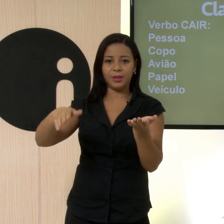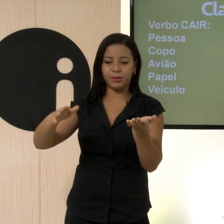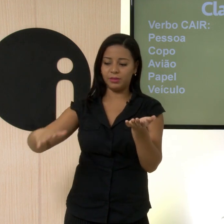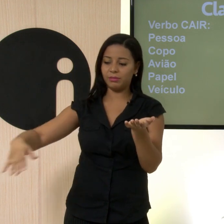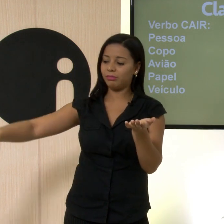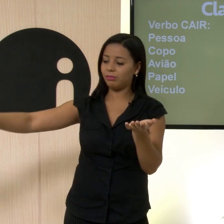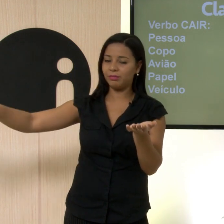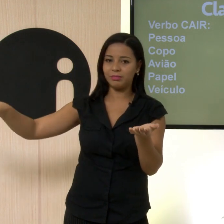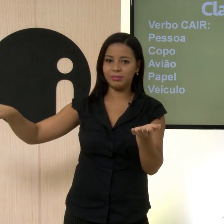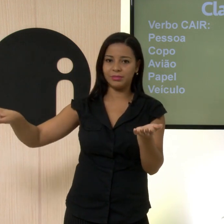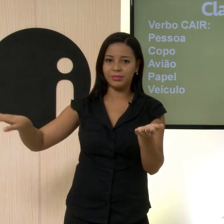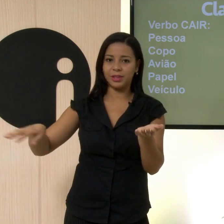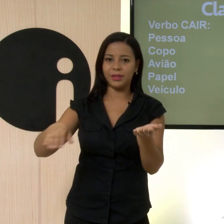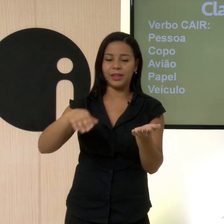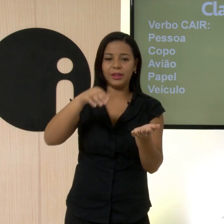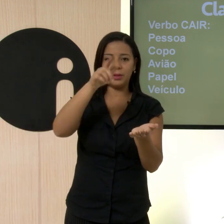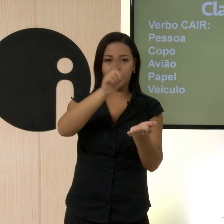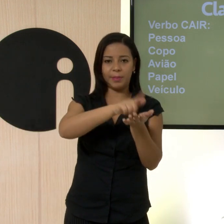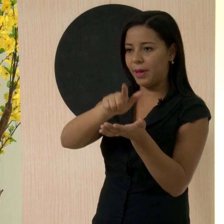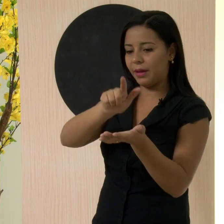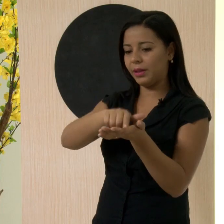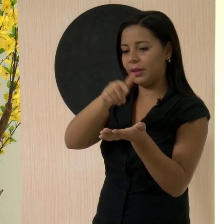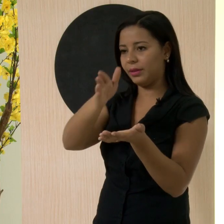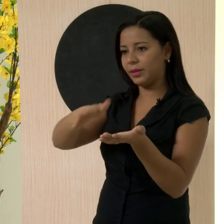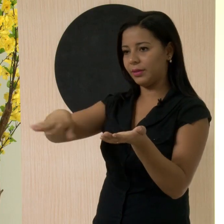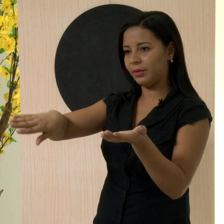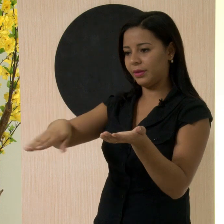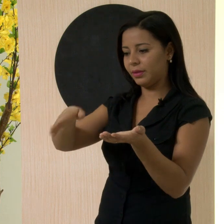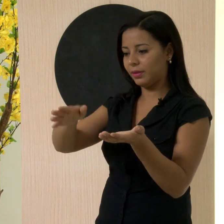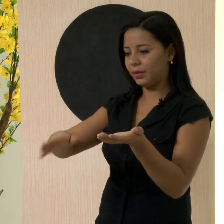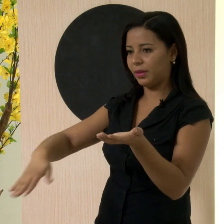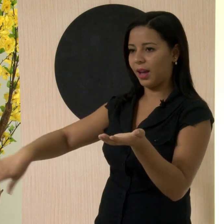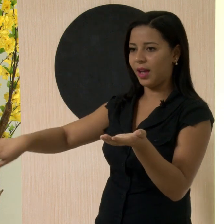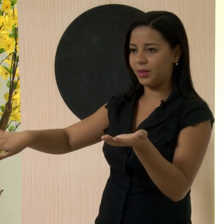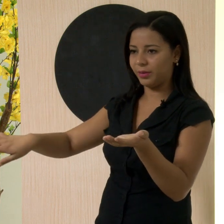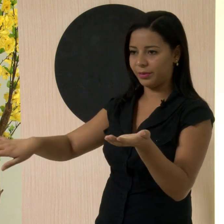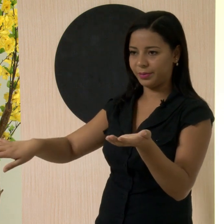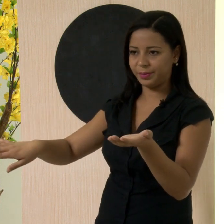caiu. Então, papel, ele caiu.